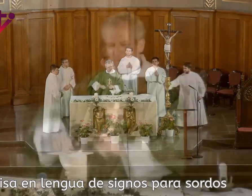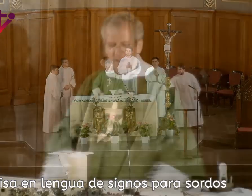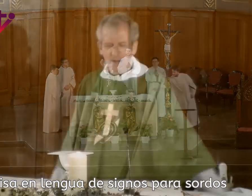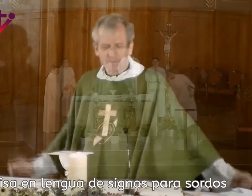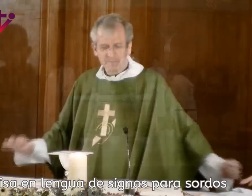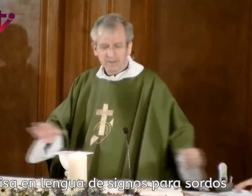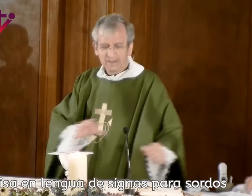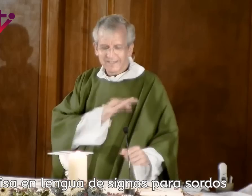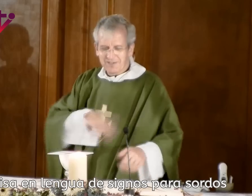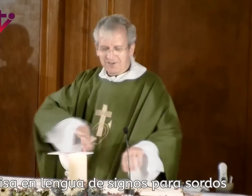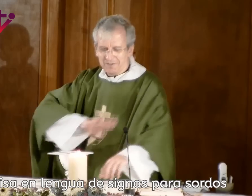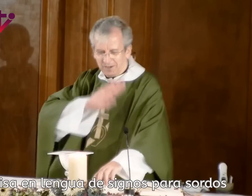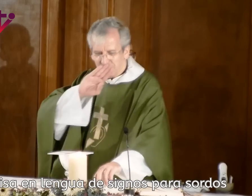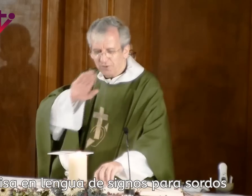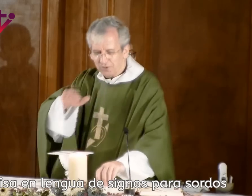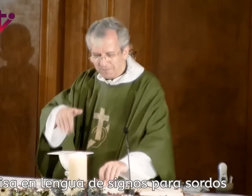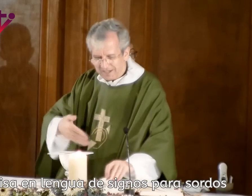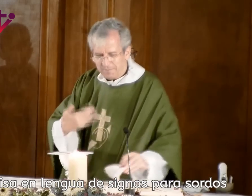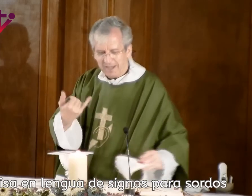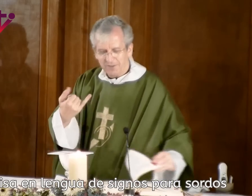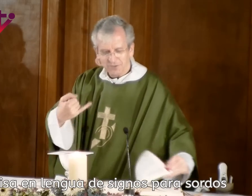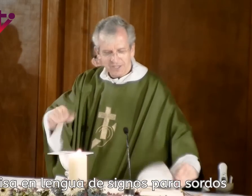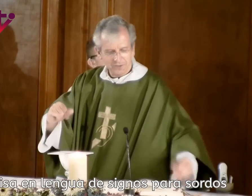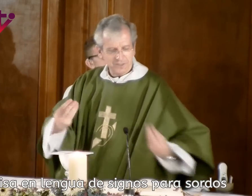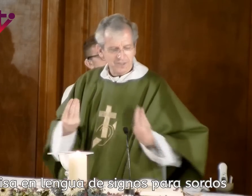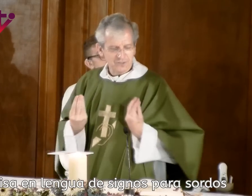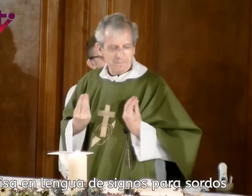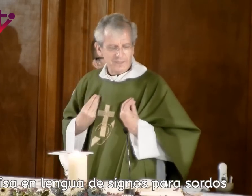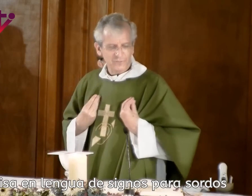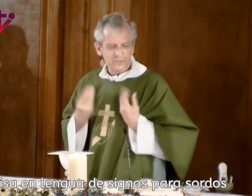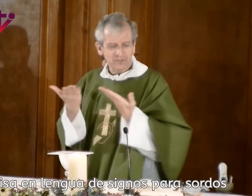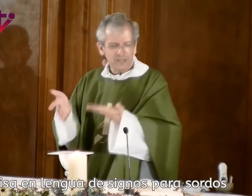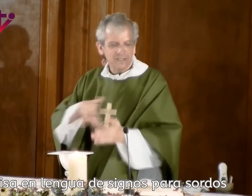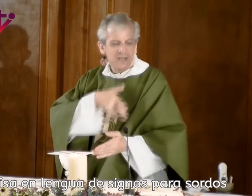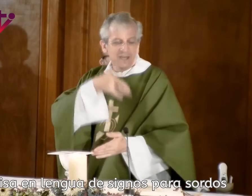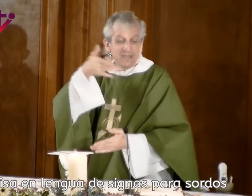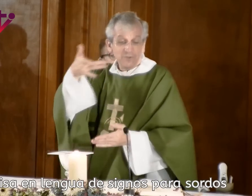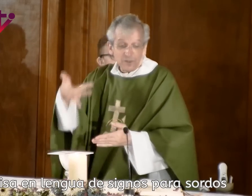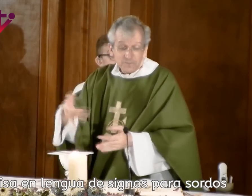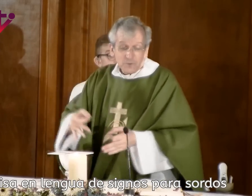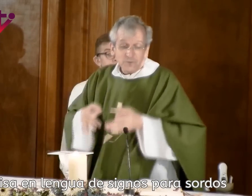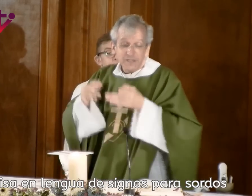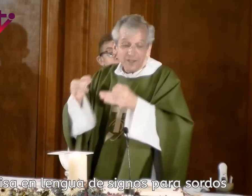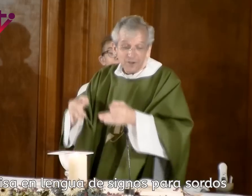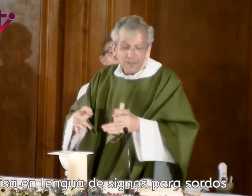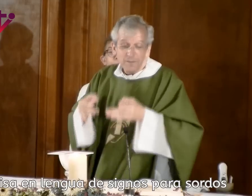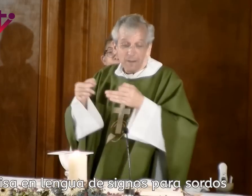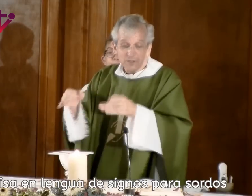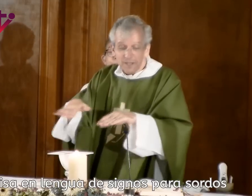mal. Señor, líbranos de todos los males y pecados y concédenos la paz en nuestros días, y ayudados por tu misericordia vivamos